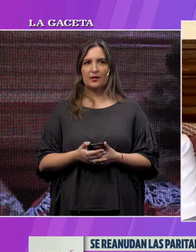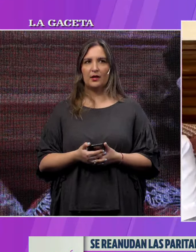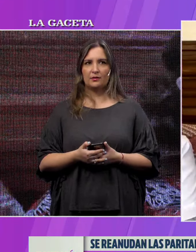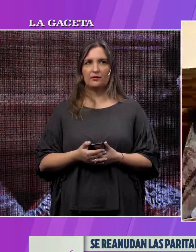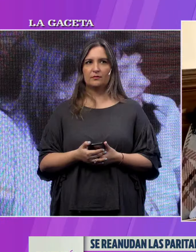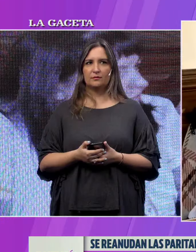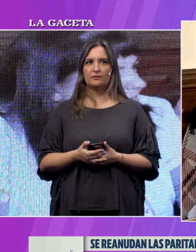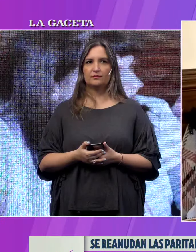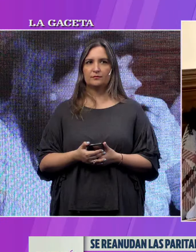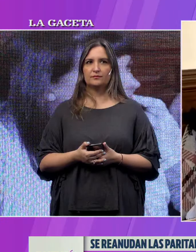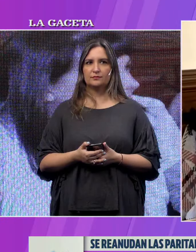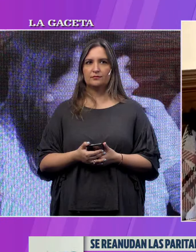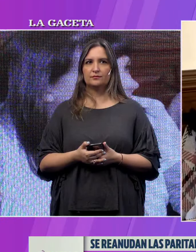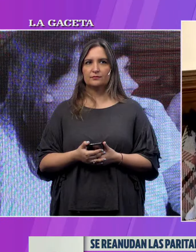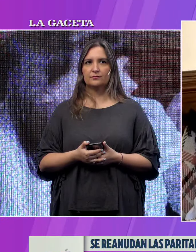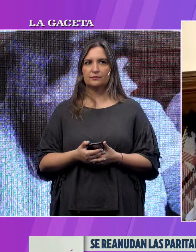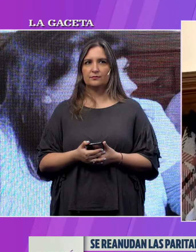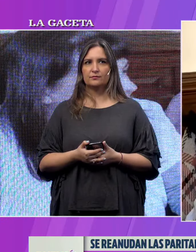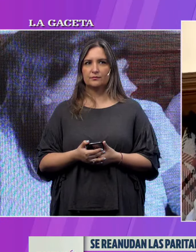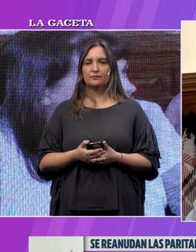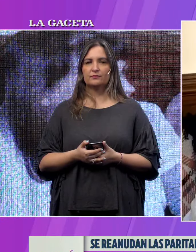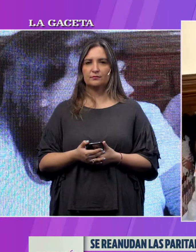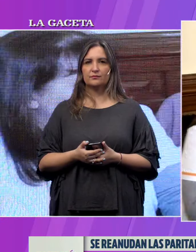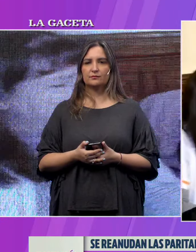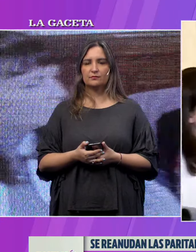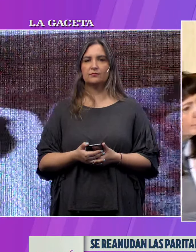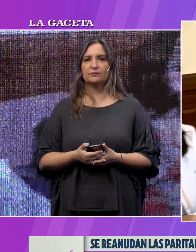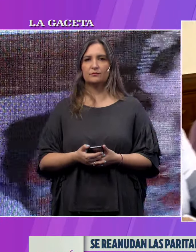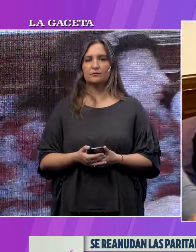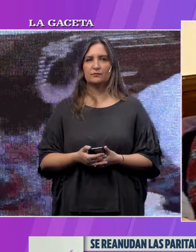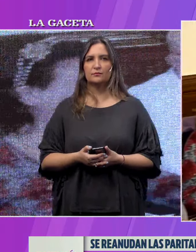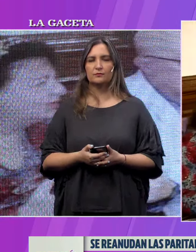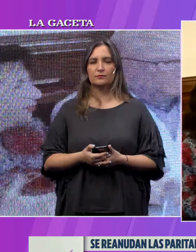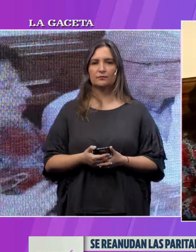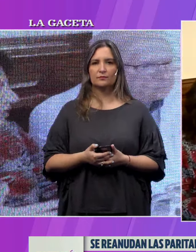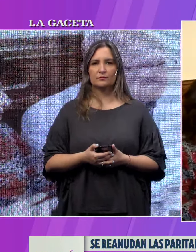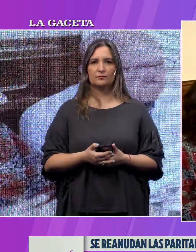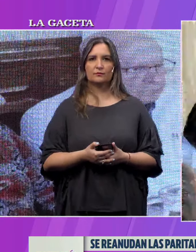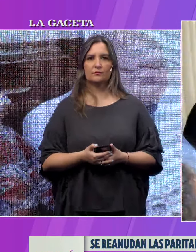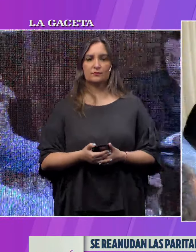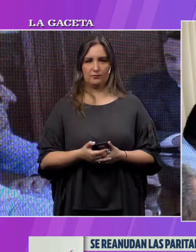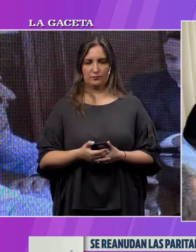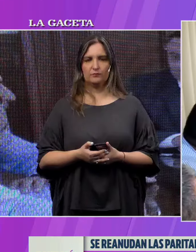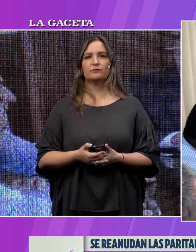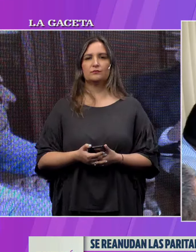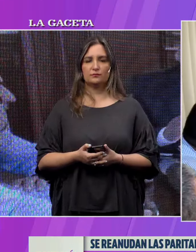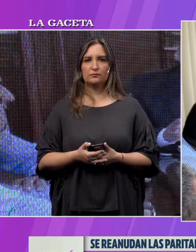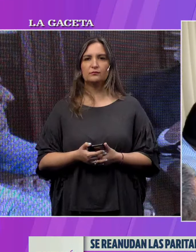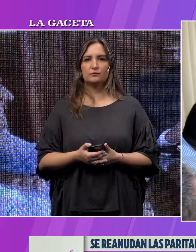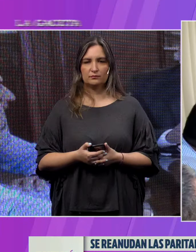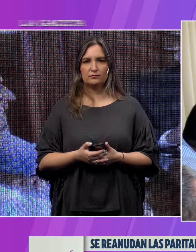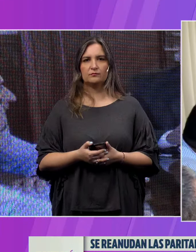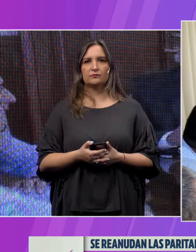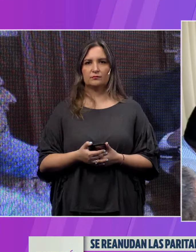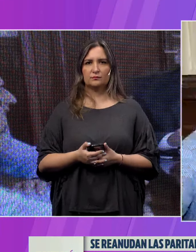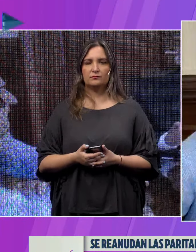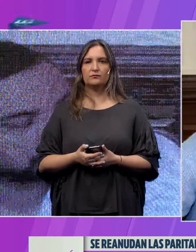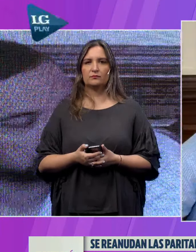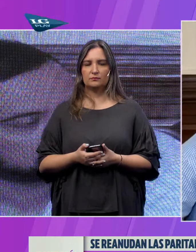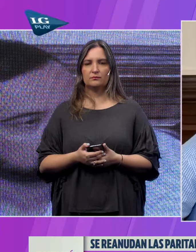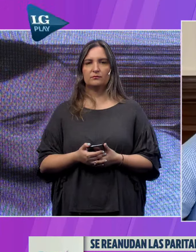anteriores. Claro. Si hay alguna diferencia, después se lo resolverá. Uh-huh. Si hay una diferencia a favor del trabajador, se pagará la diferencia, y si